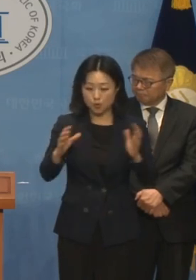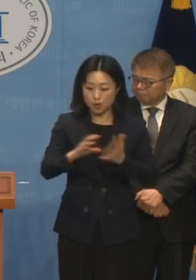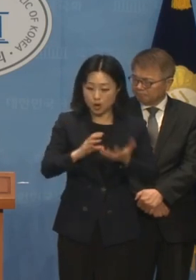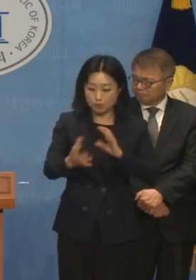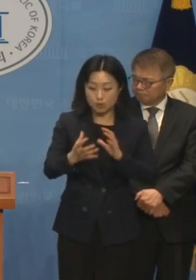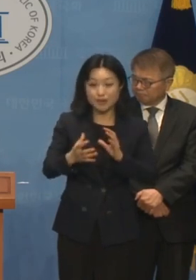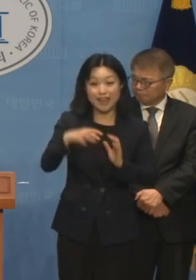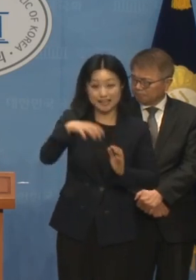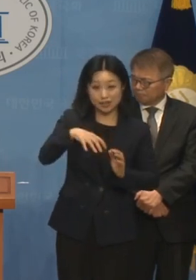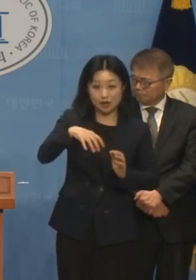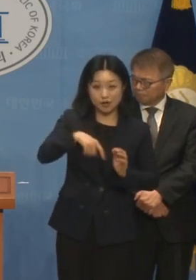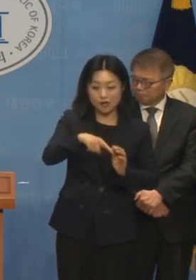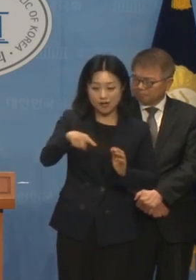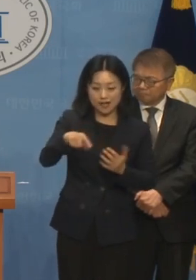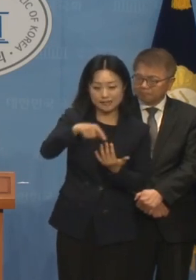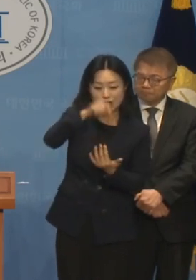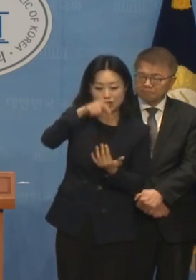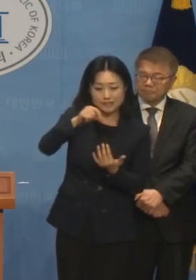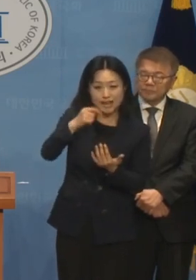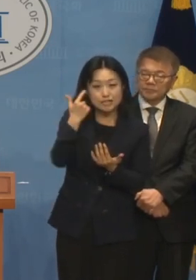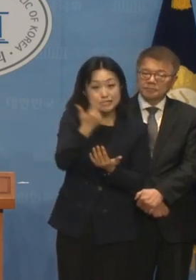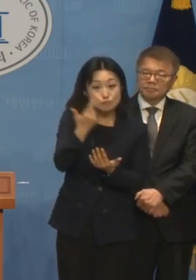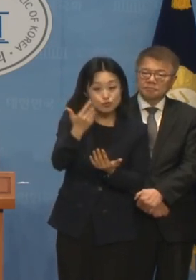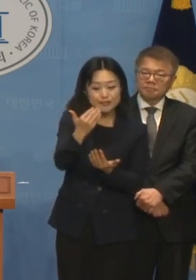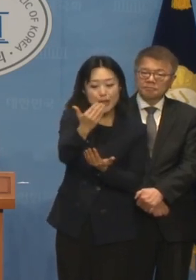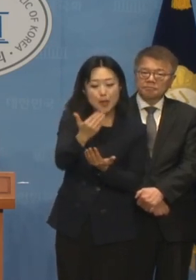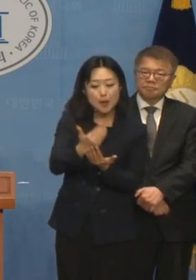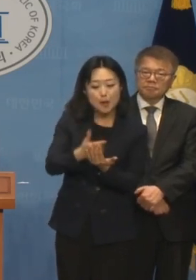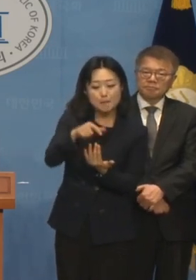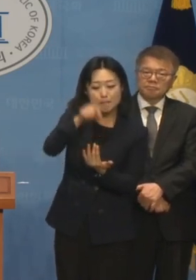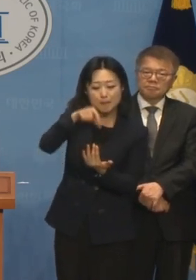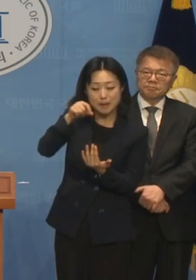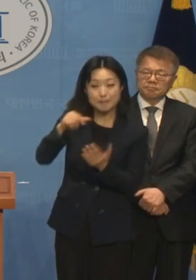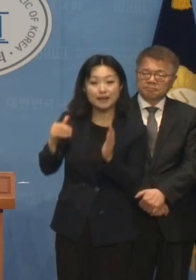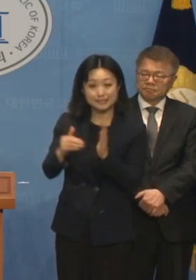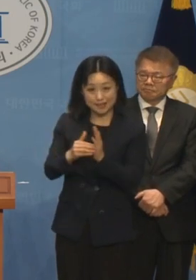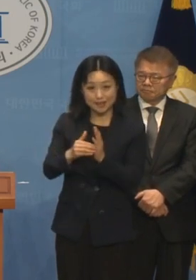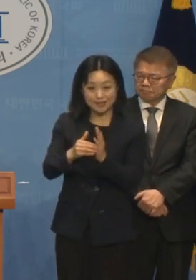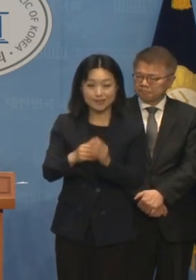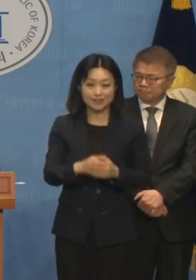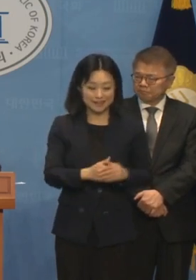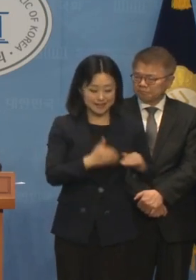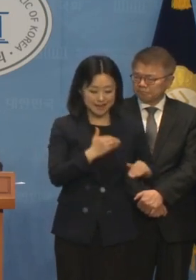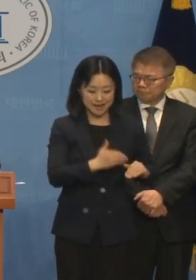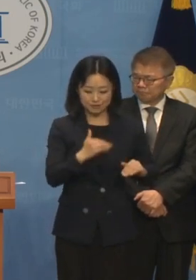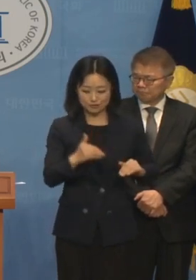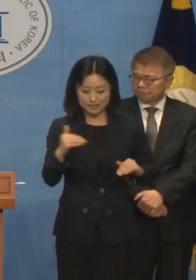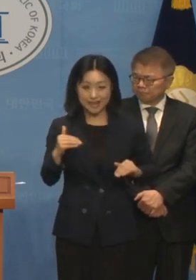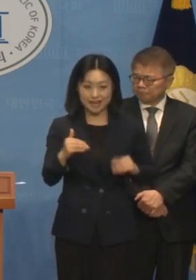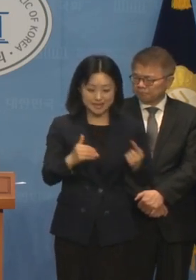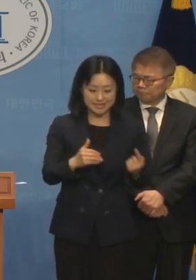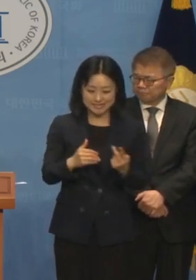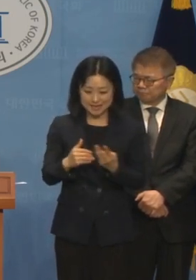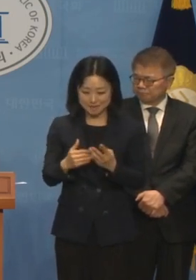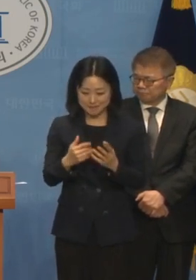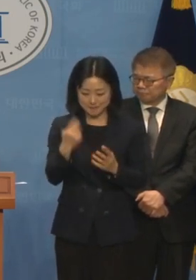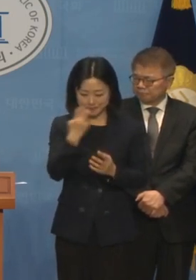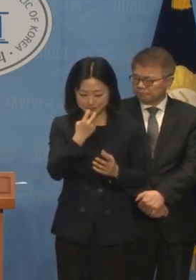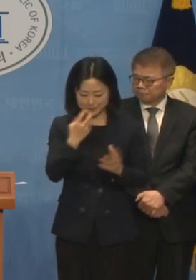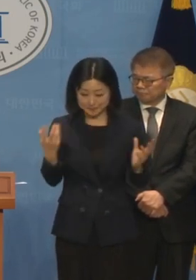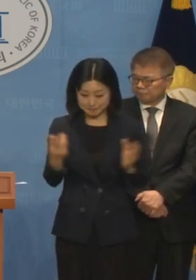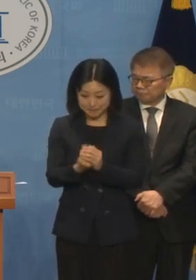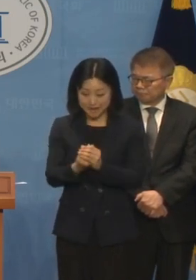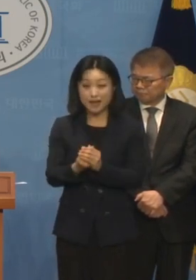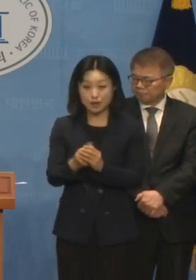공론화위원회에서 설문을 최종적으로 구성하였습니다. 3단계를 거쳤다는 말씀을 드립니다. 설문은